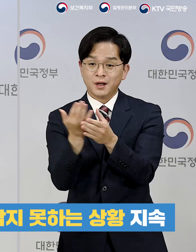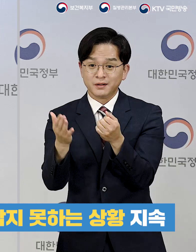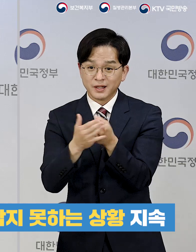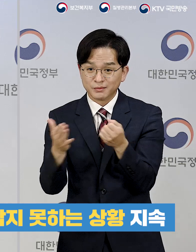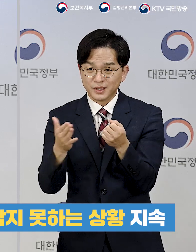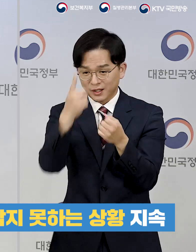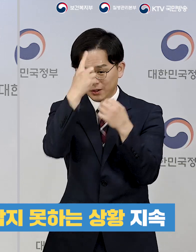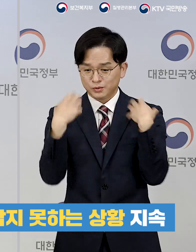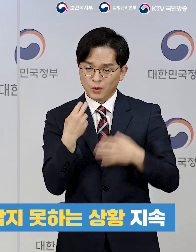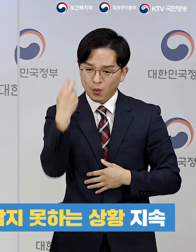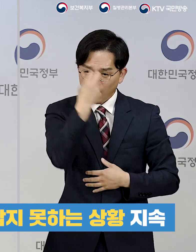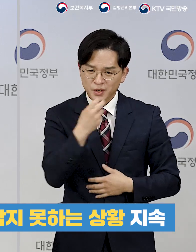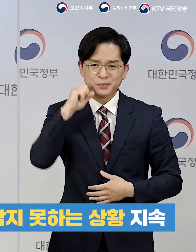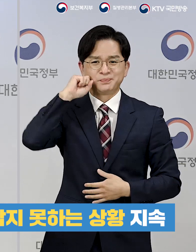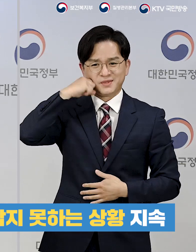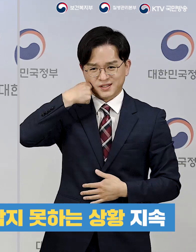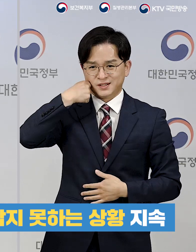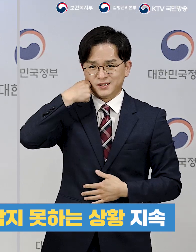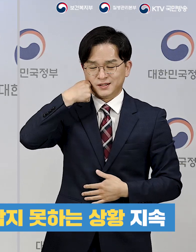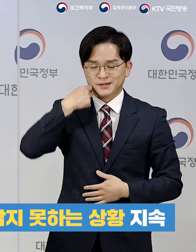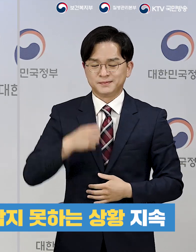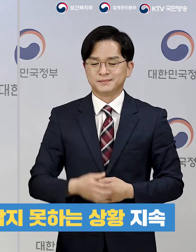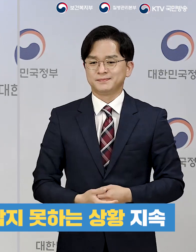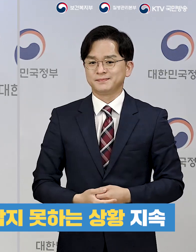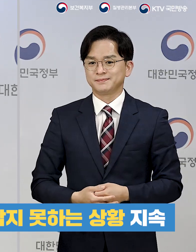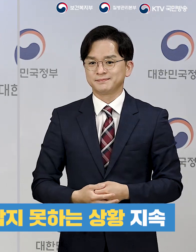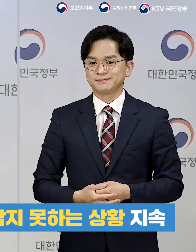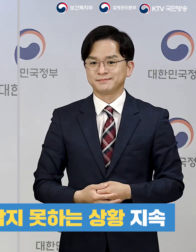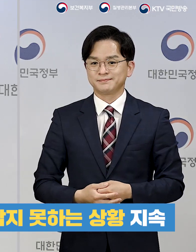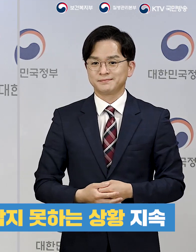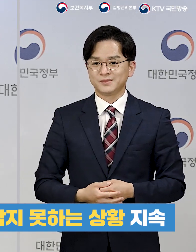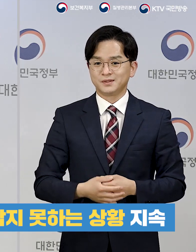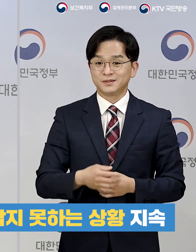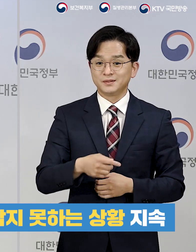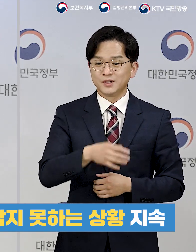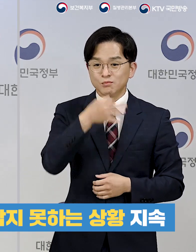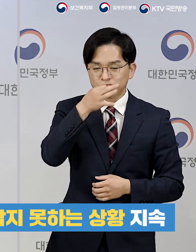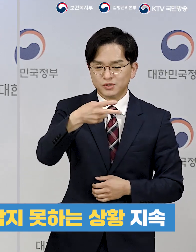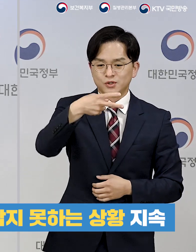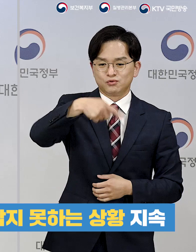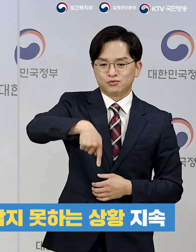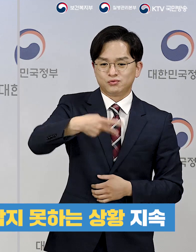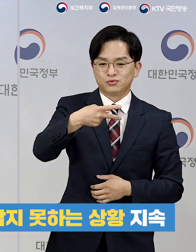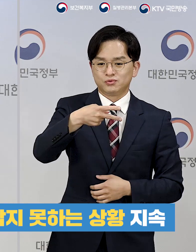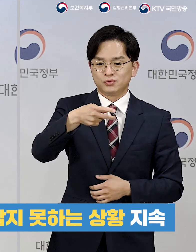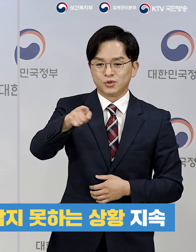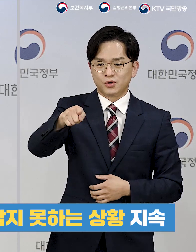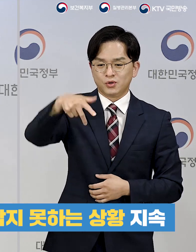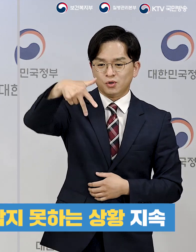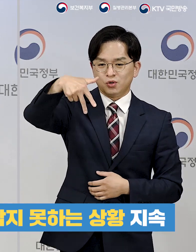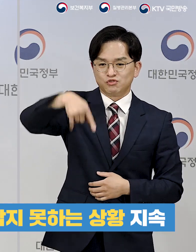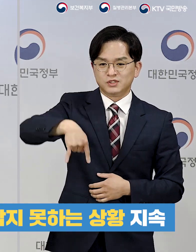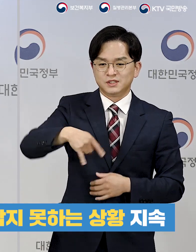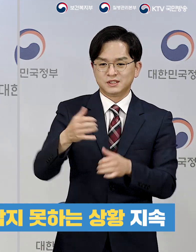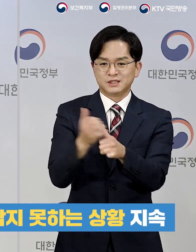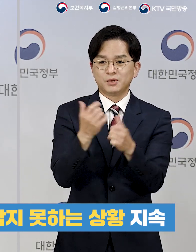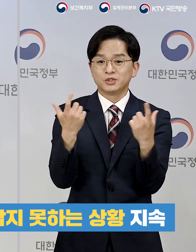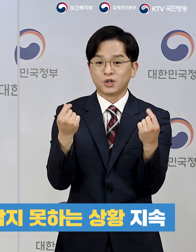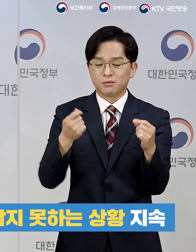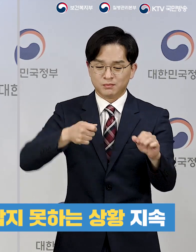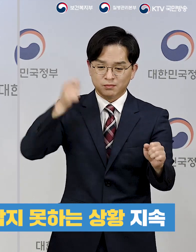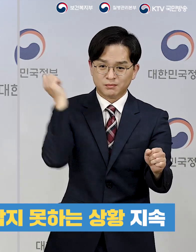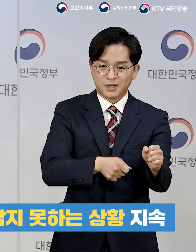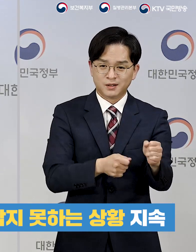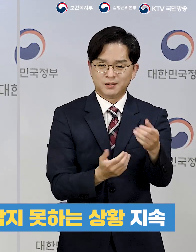코로나19의 확산 속도를 충분히 따라잡지 못하는 상황이 지속되고 있습니다. 이에 따라